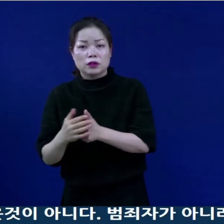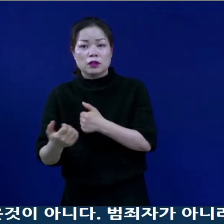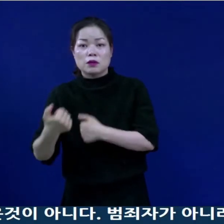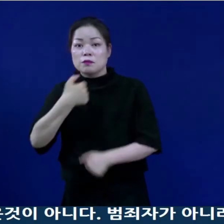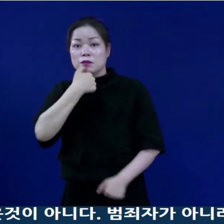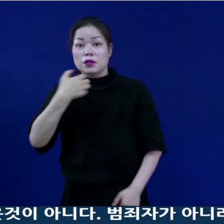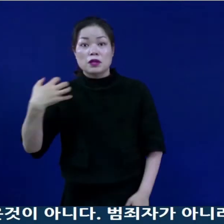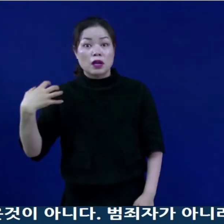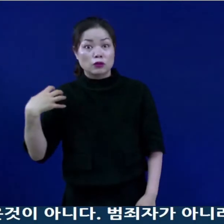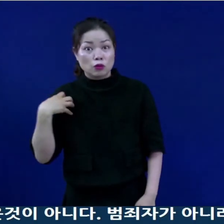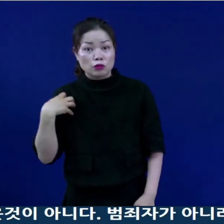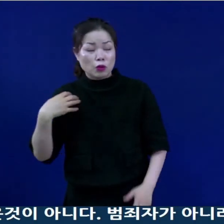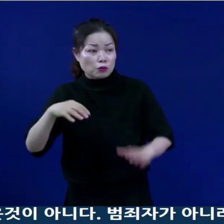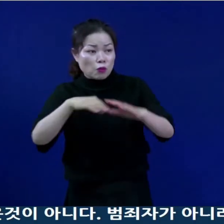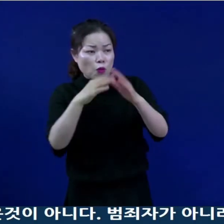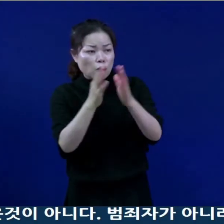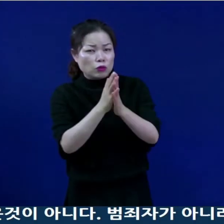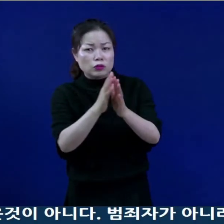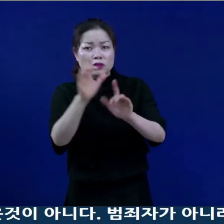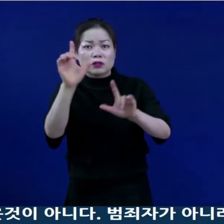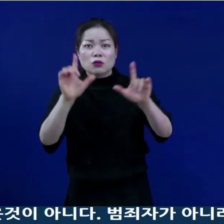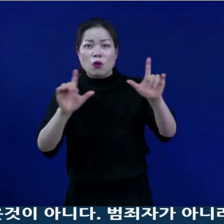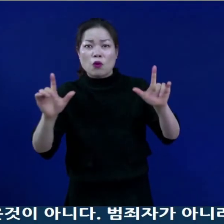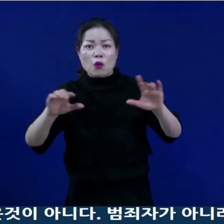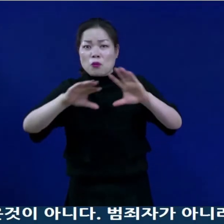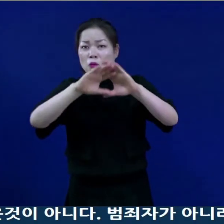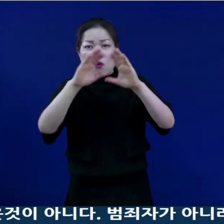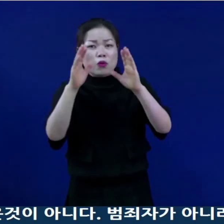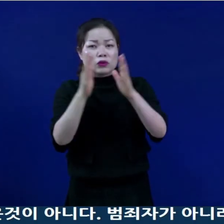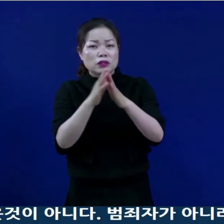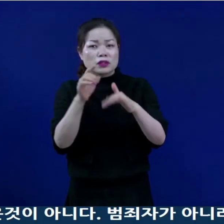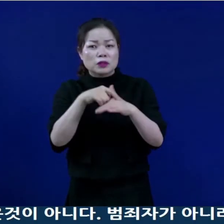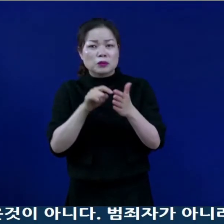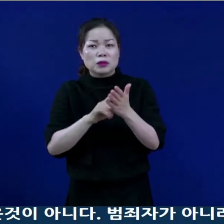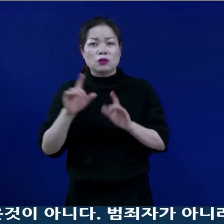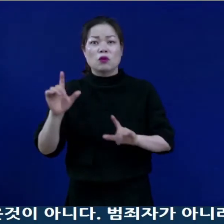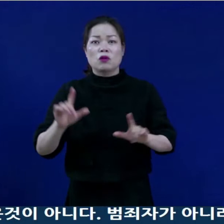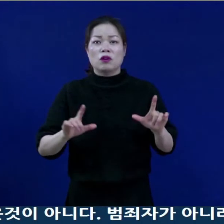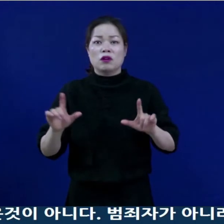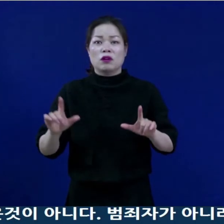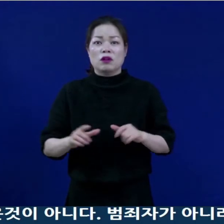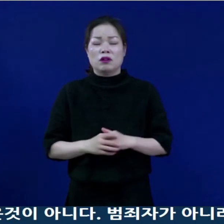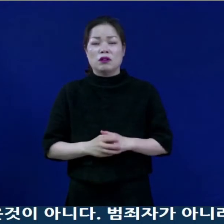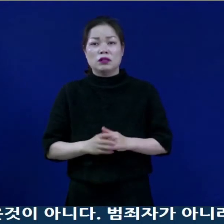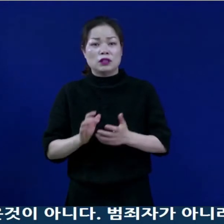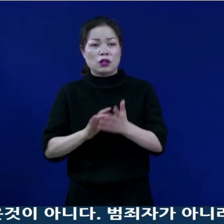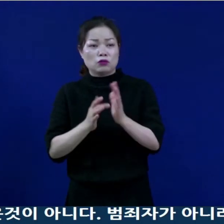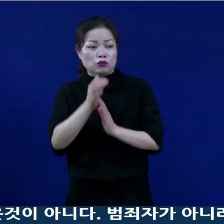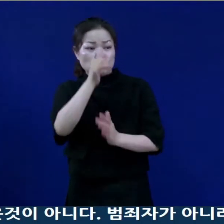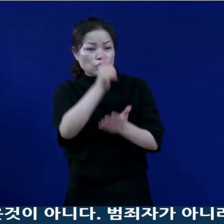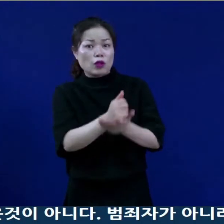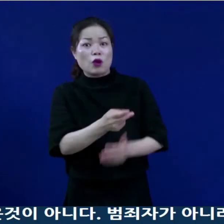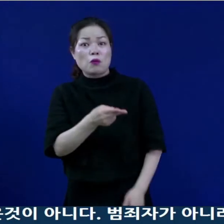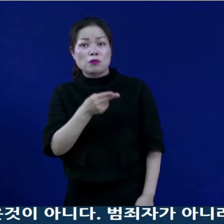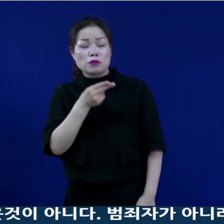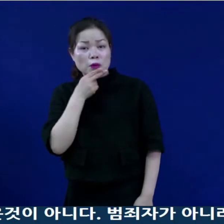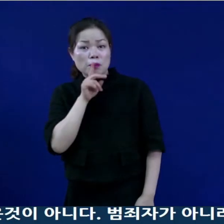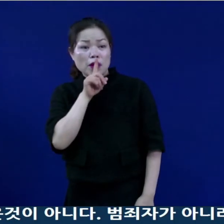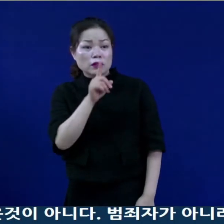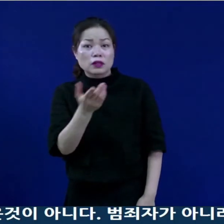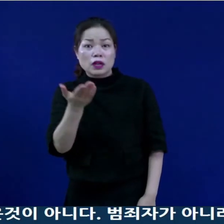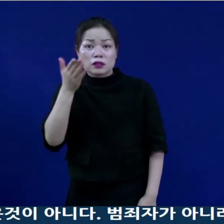빌라도는 모든 상황과 모든 심리적인 상태가 예수님이 죄가 없다고 얘기하고